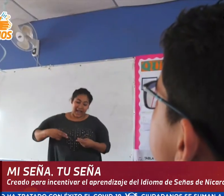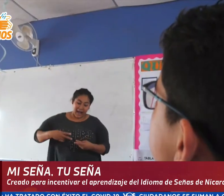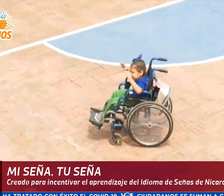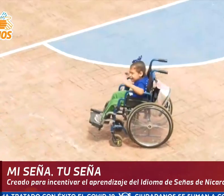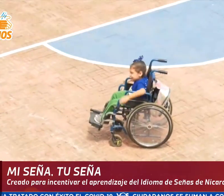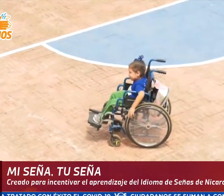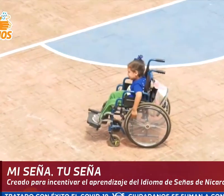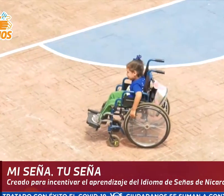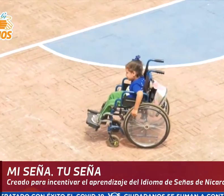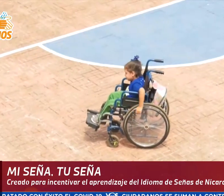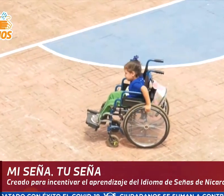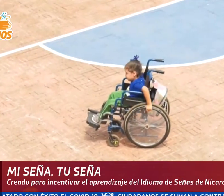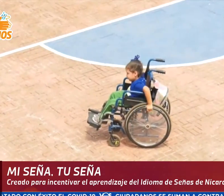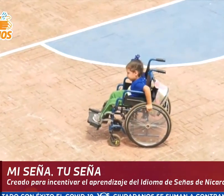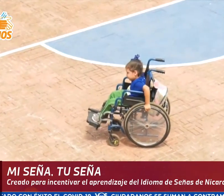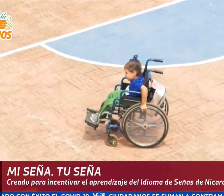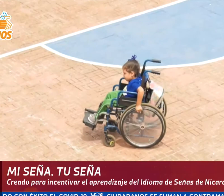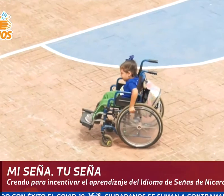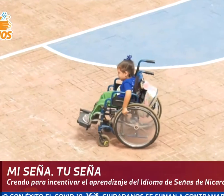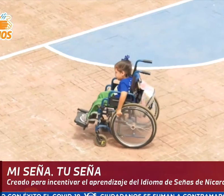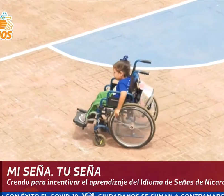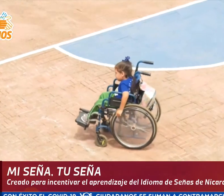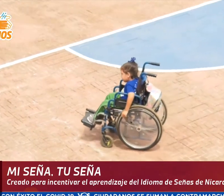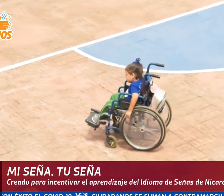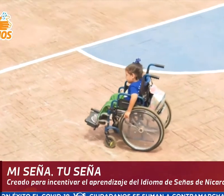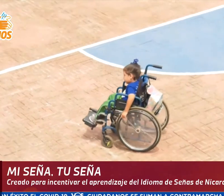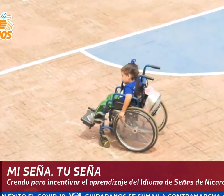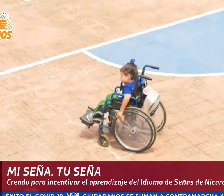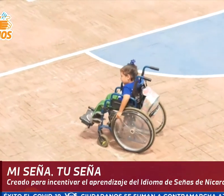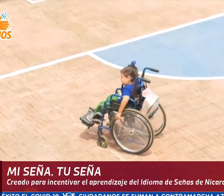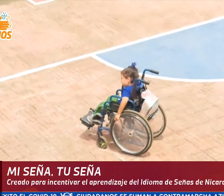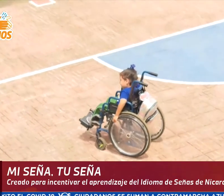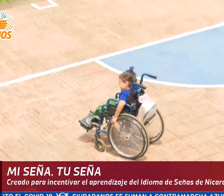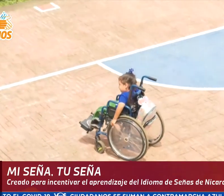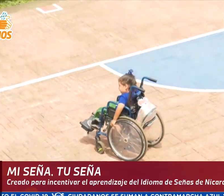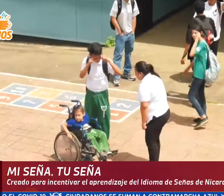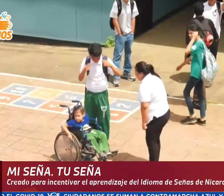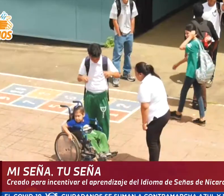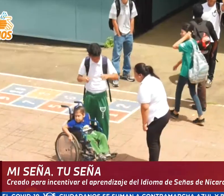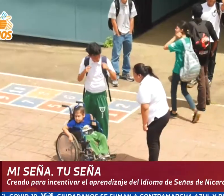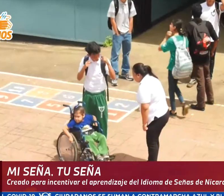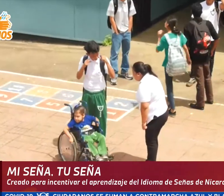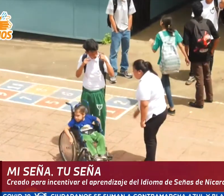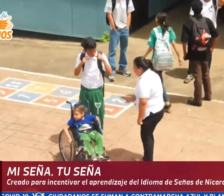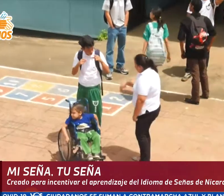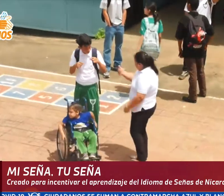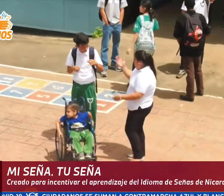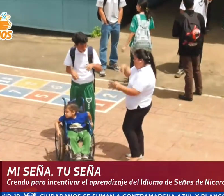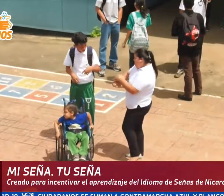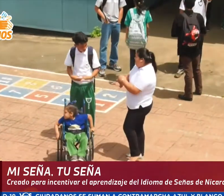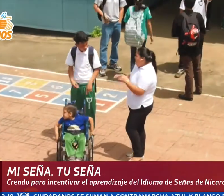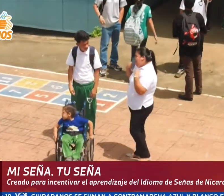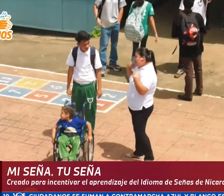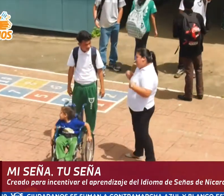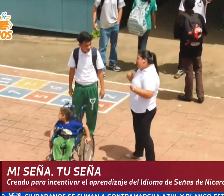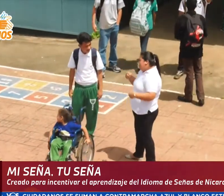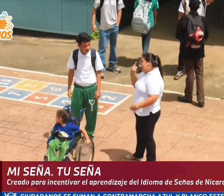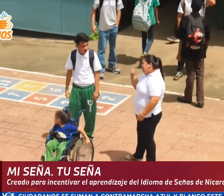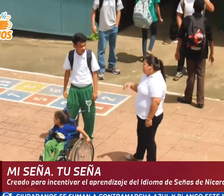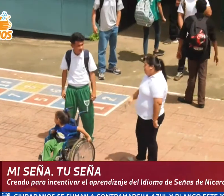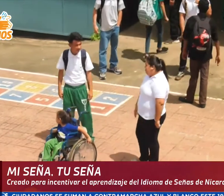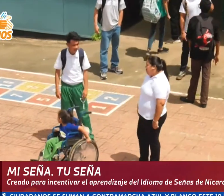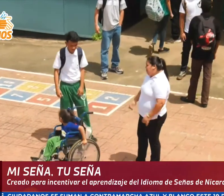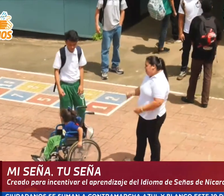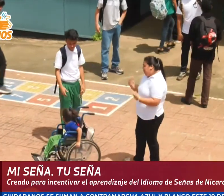lo más complejo para poder traducirse de manera simple, de manera sencilla, de manera ágil, dinámica, a toda